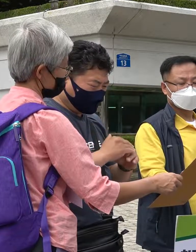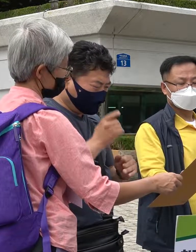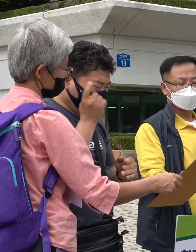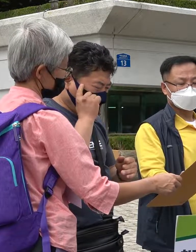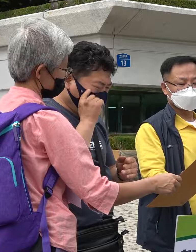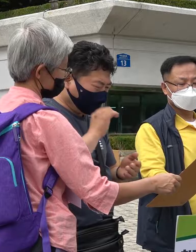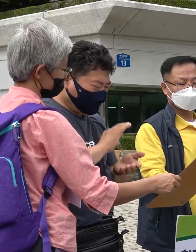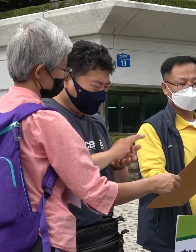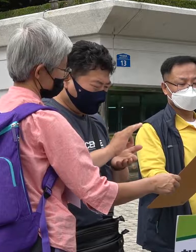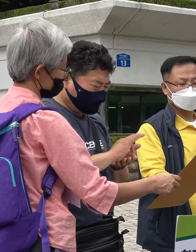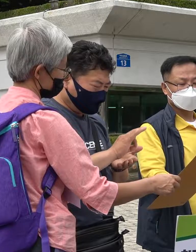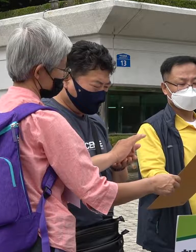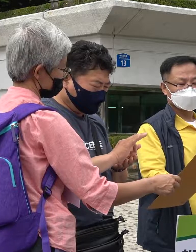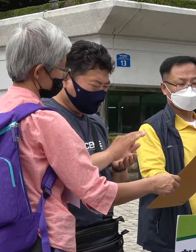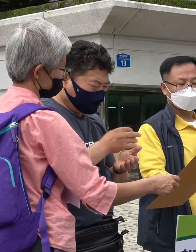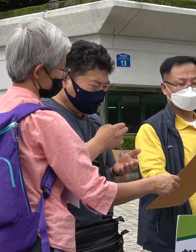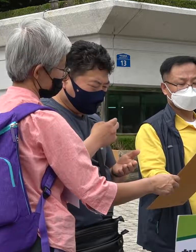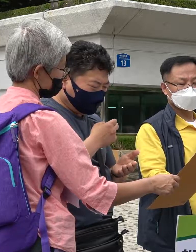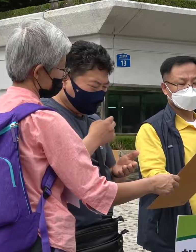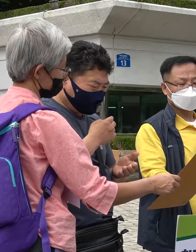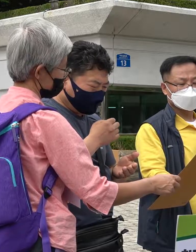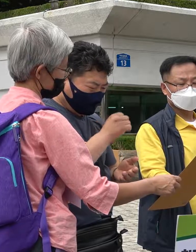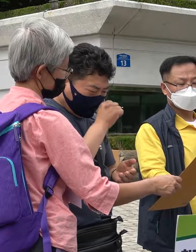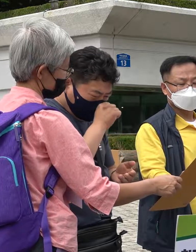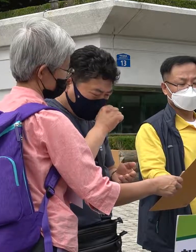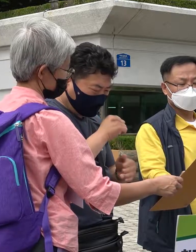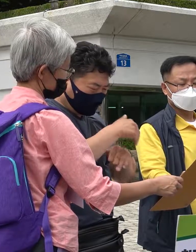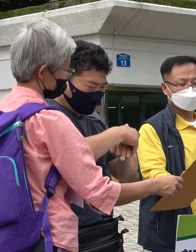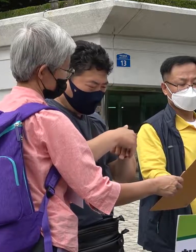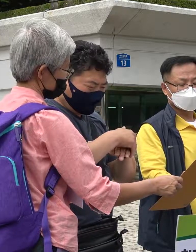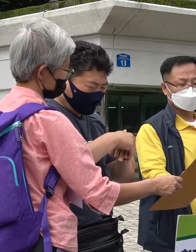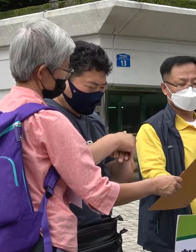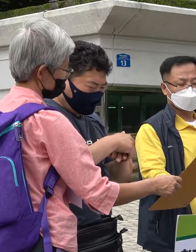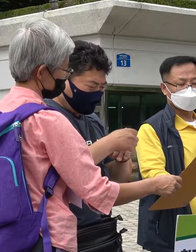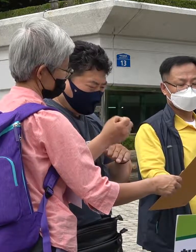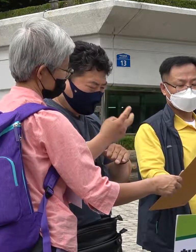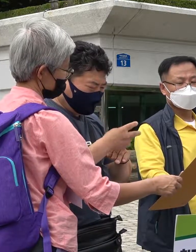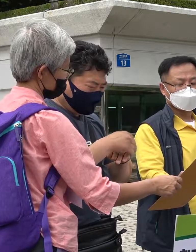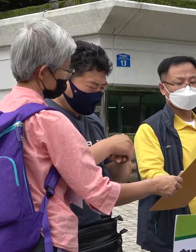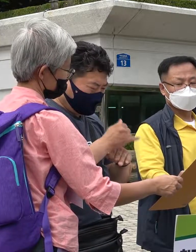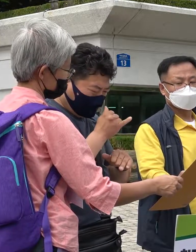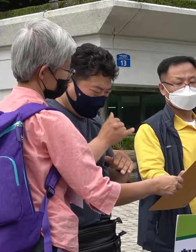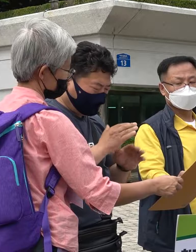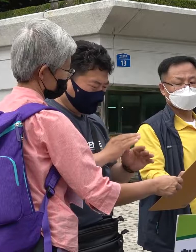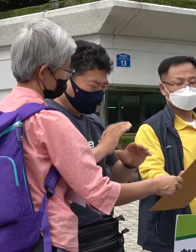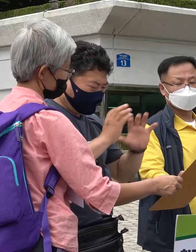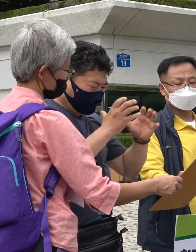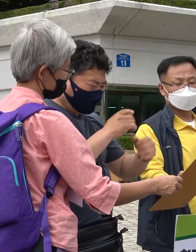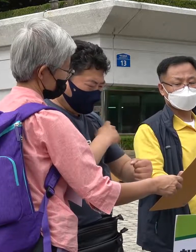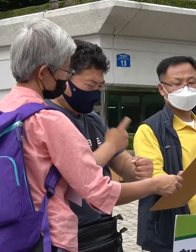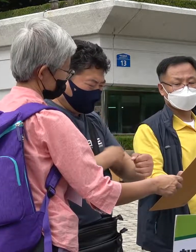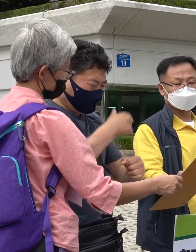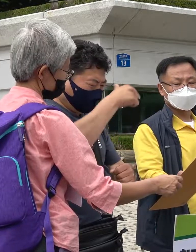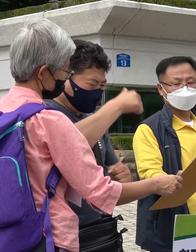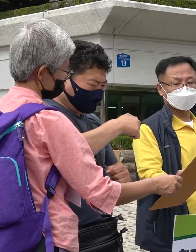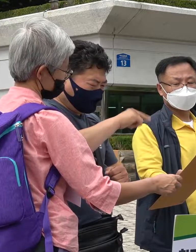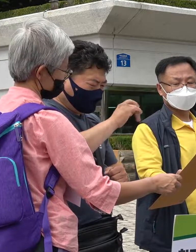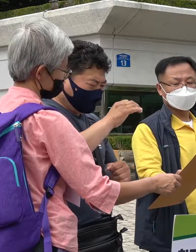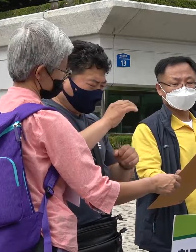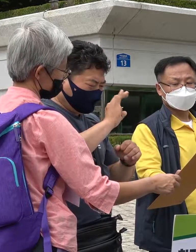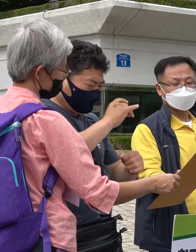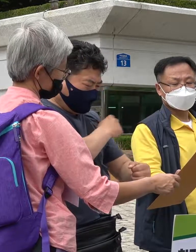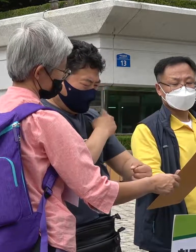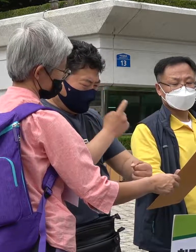수가 없기 때문입니다. 그래서 수어 통역이 있었으면 좋겠다는 생각을 매번 했습니다. 얼마 전